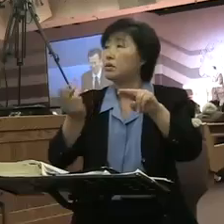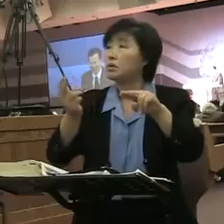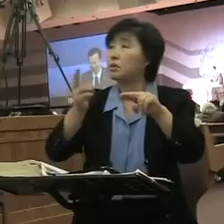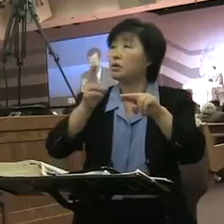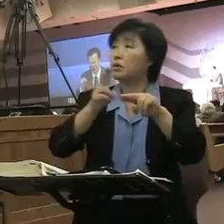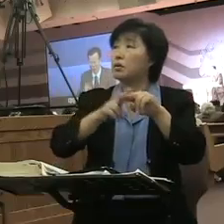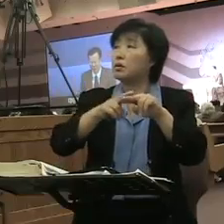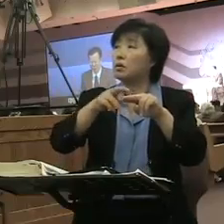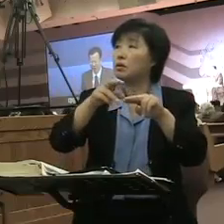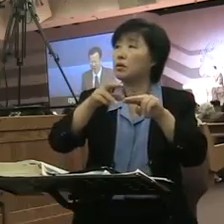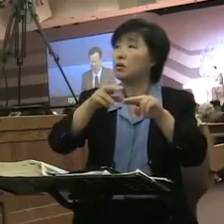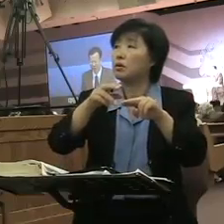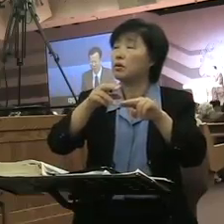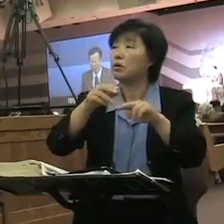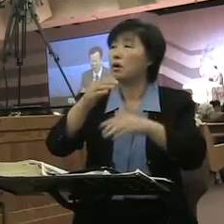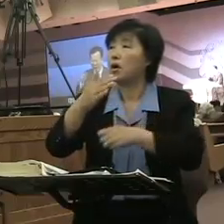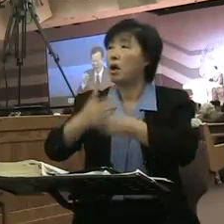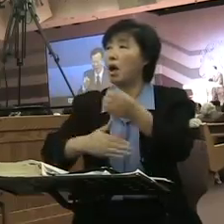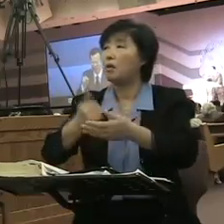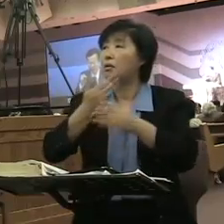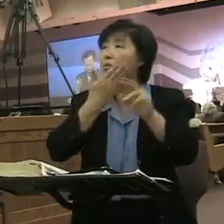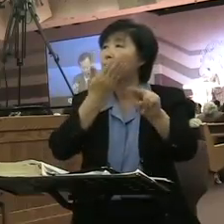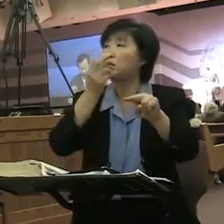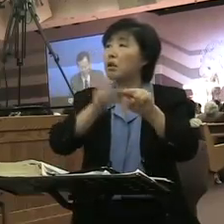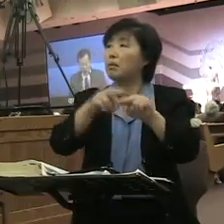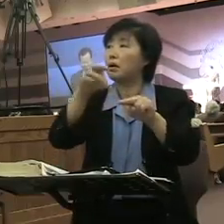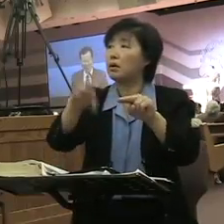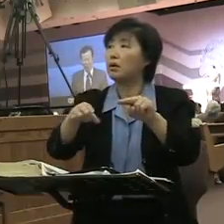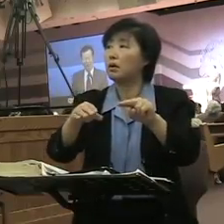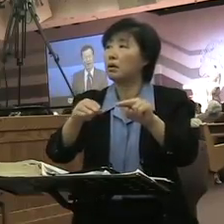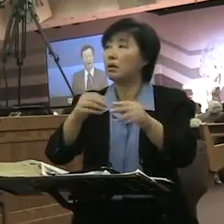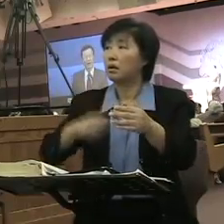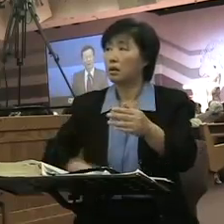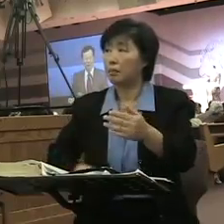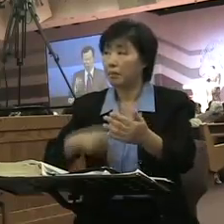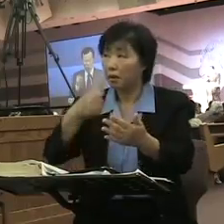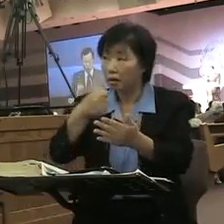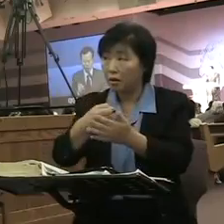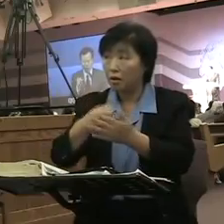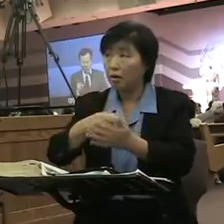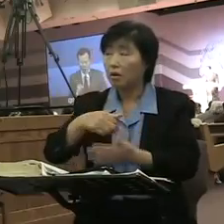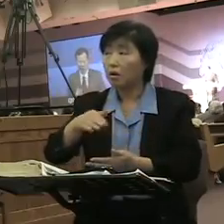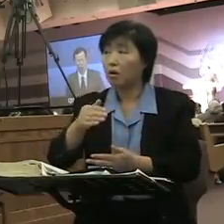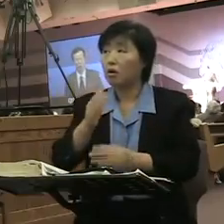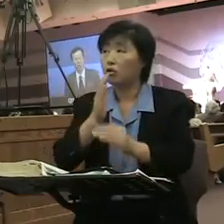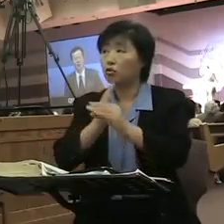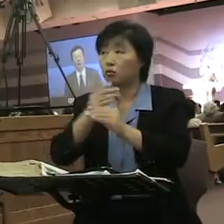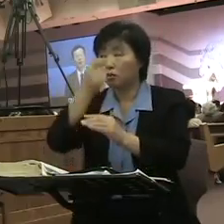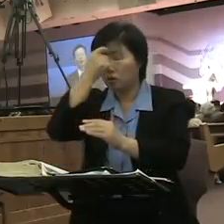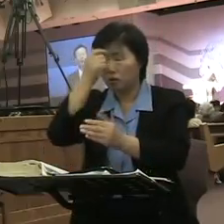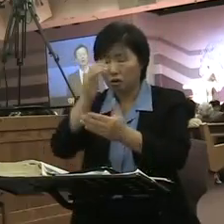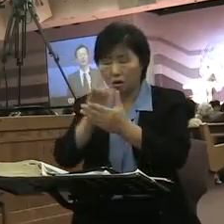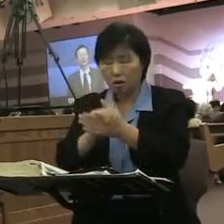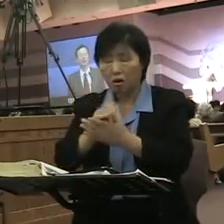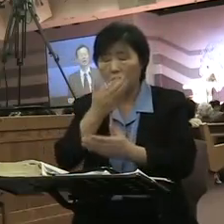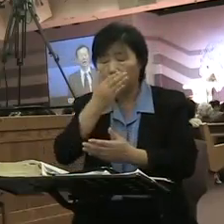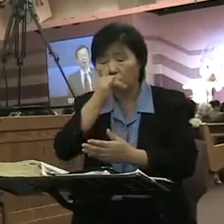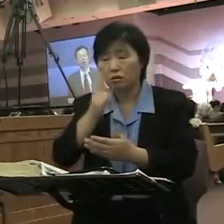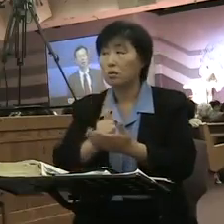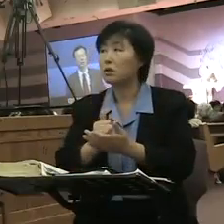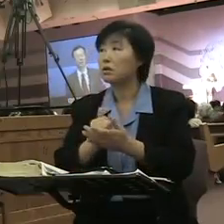어떠한 사람인가, 뭐라고 말씀하시냐면은 하나님 보좌 앞으로 담대히 나가 중보 기도할 수 있는 자들이 되었다는